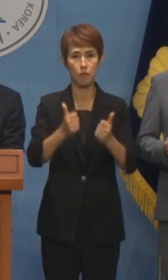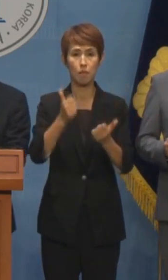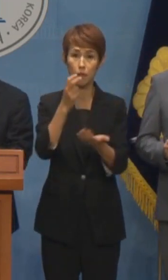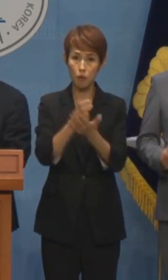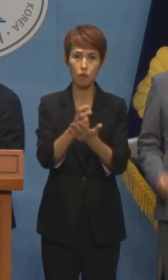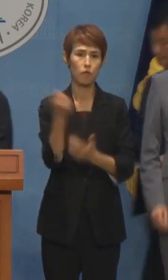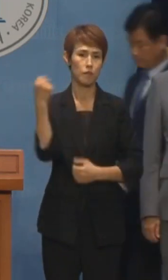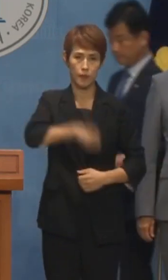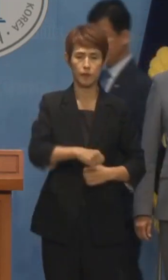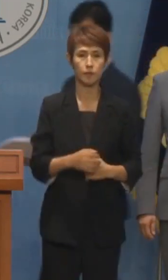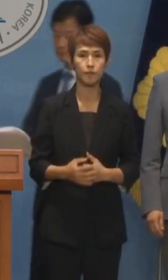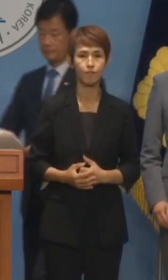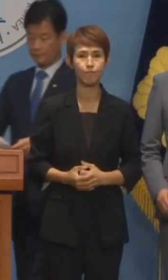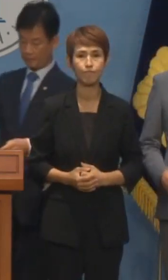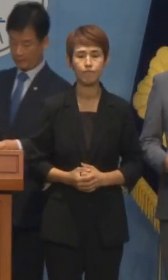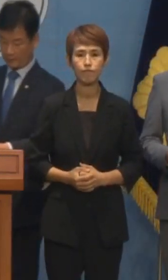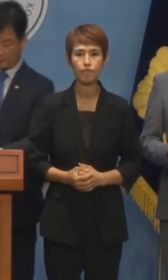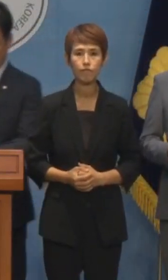위반했습니다.